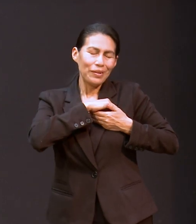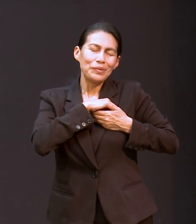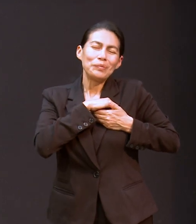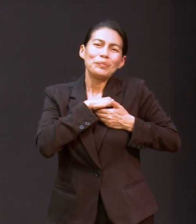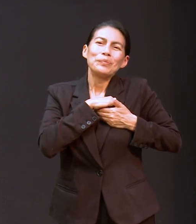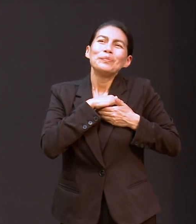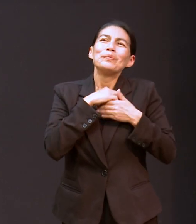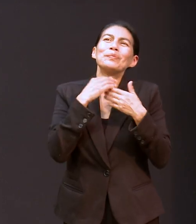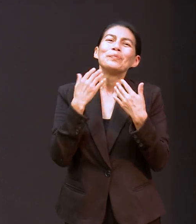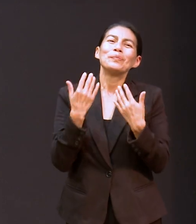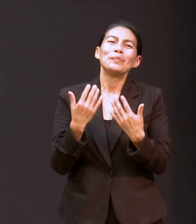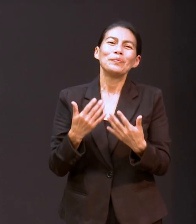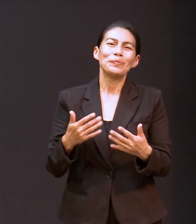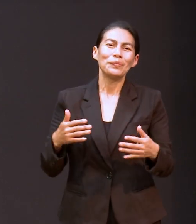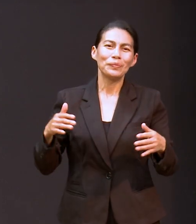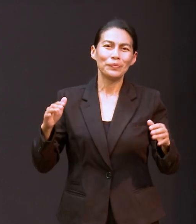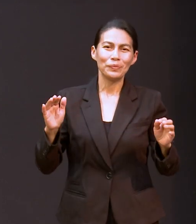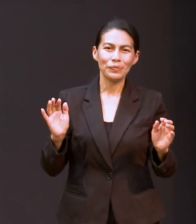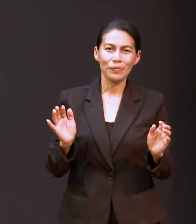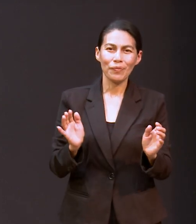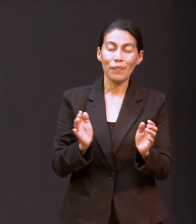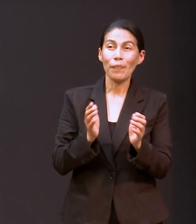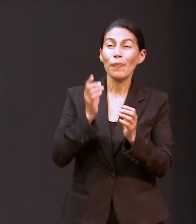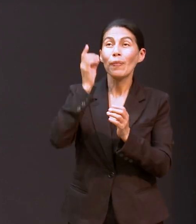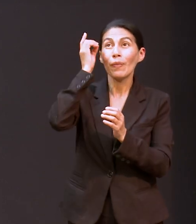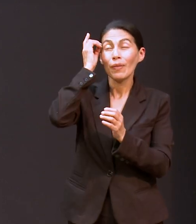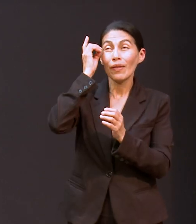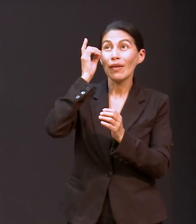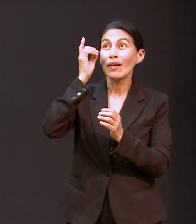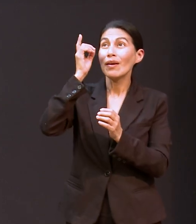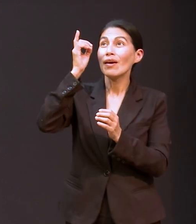Dios nos ha llamado